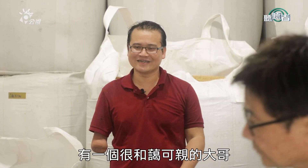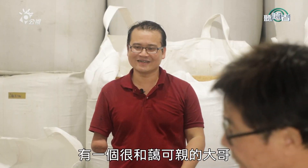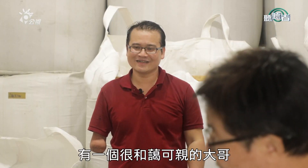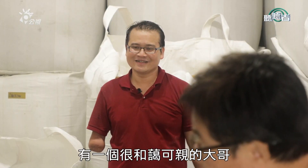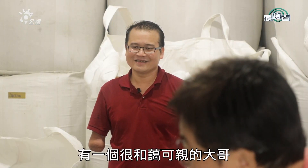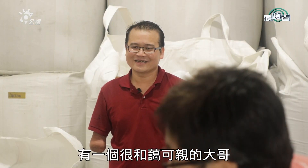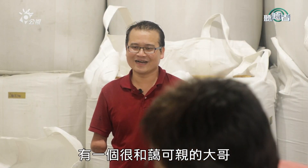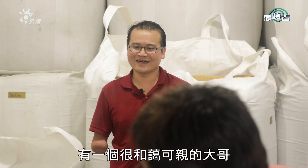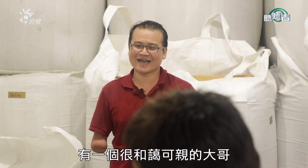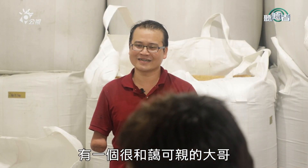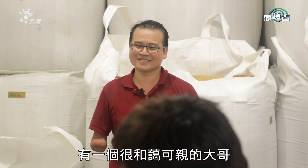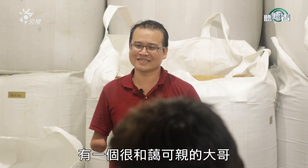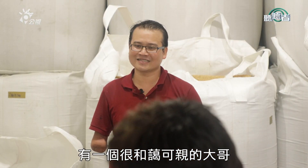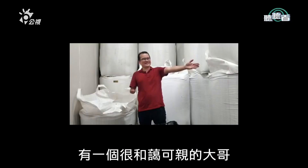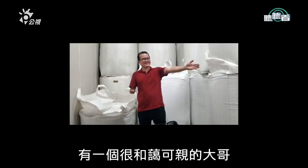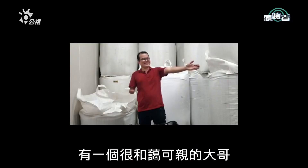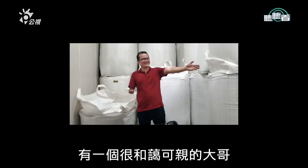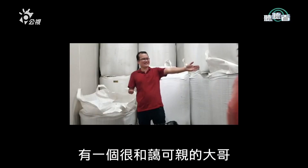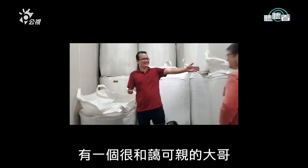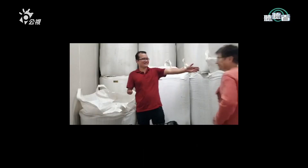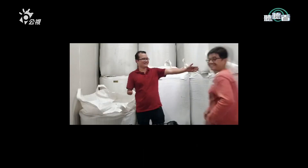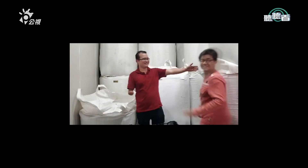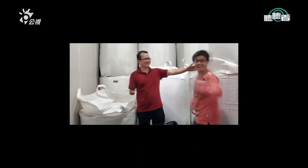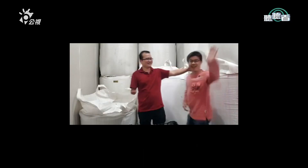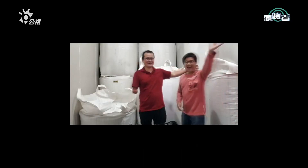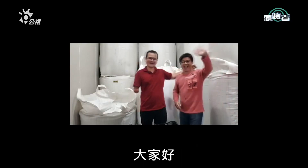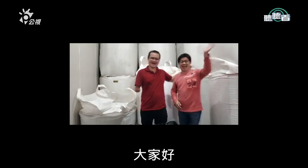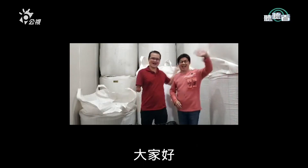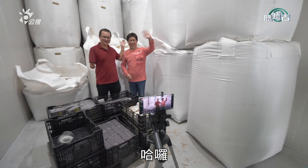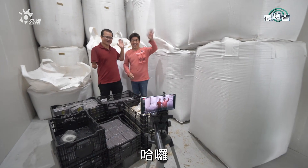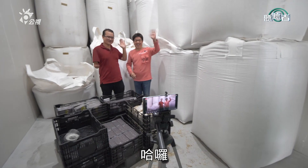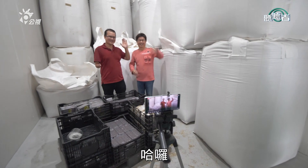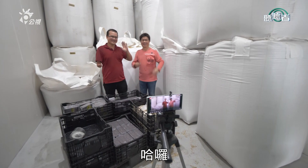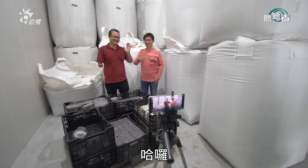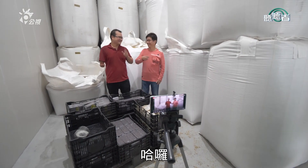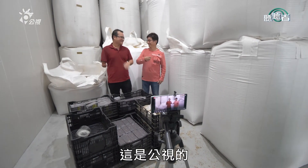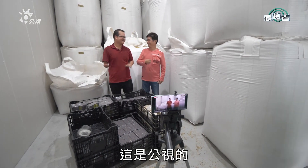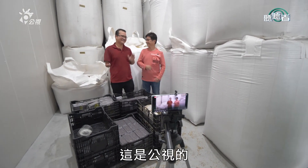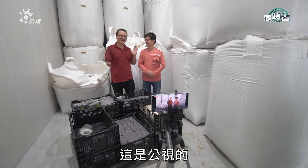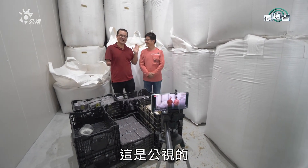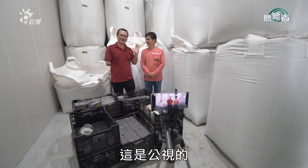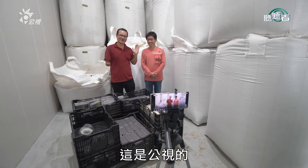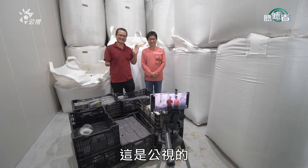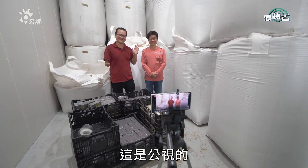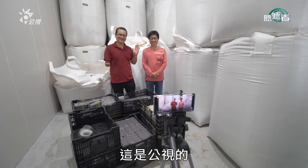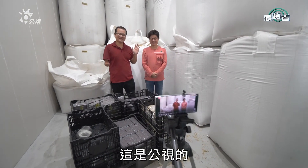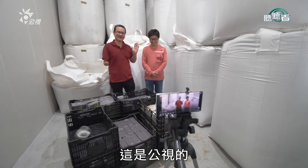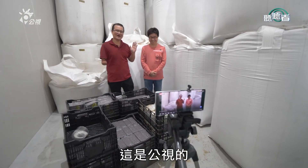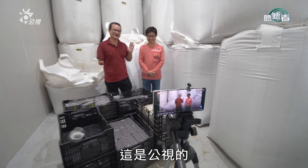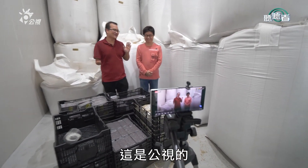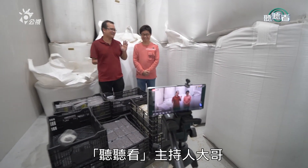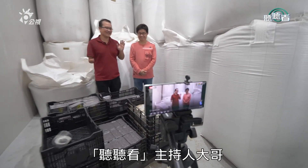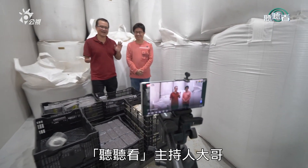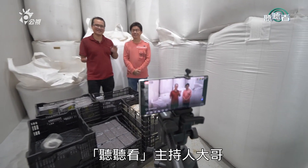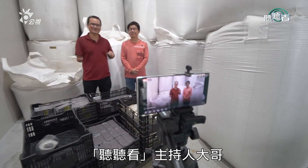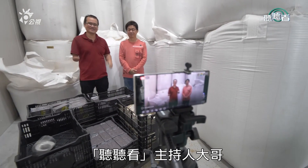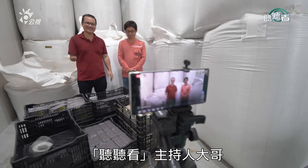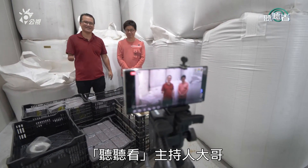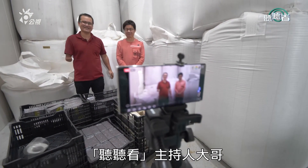很可蔼可亲的大哥。 哎，大家好。 这是好公司的好听听看主持人大